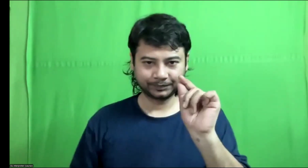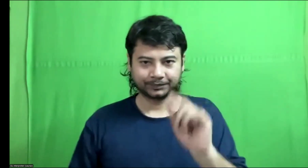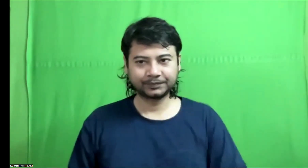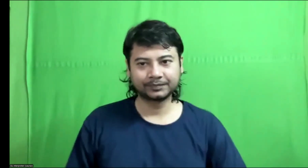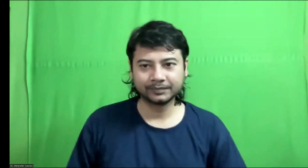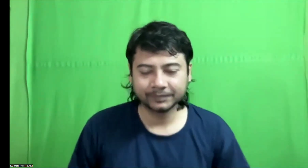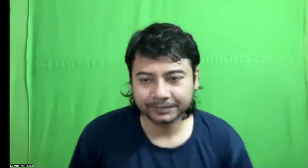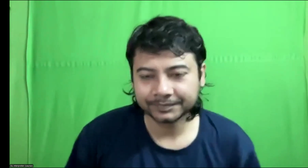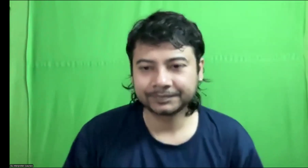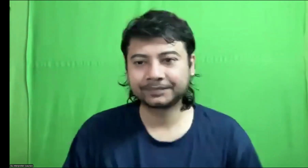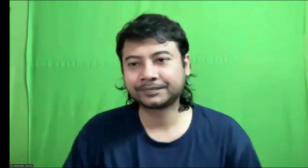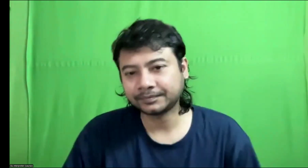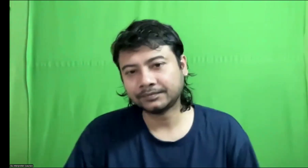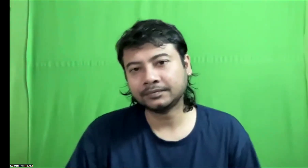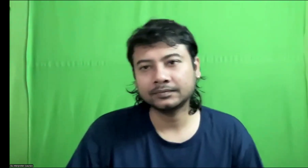मैं